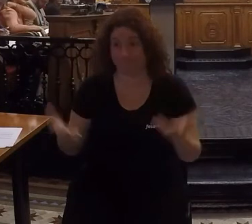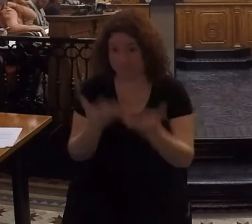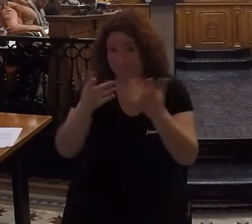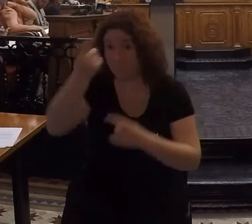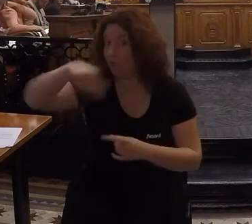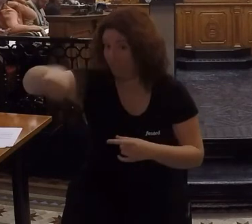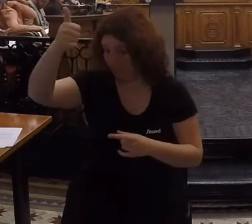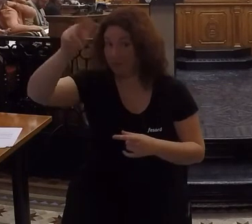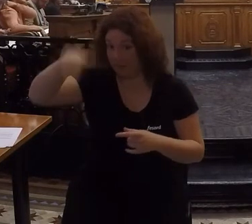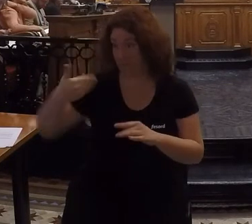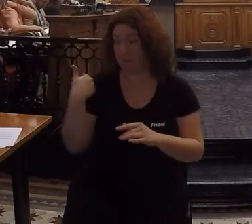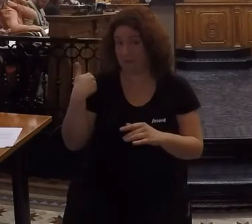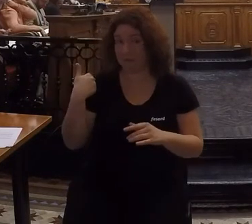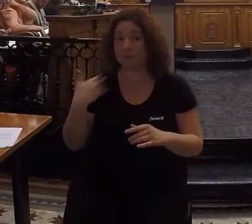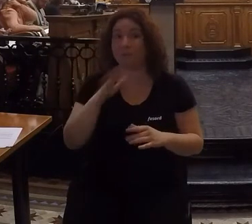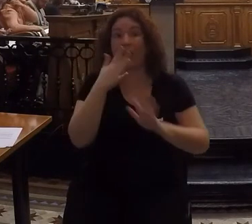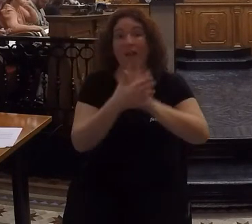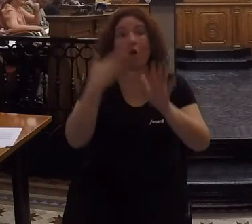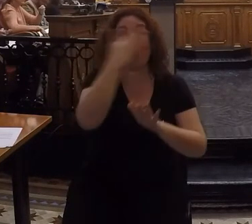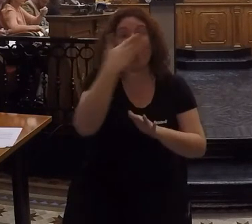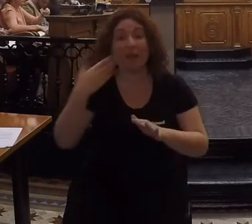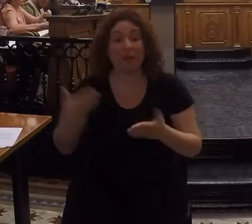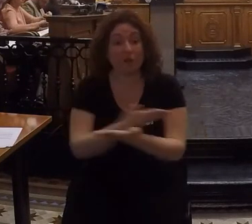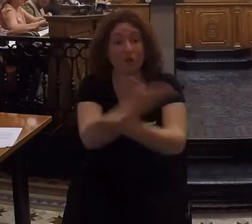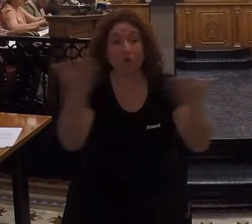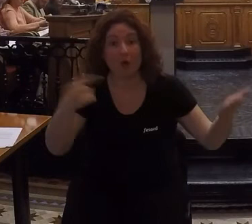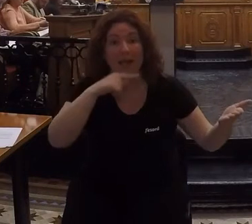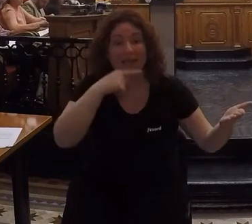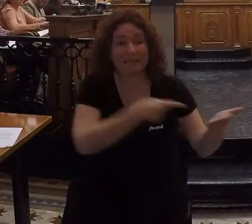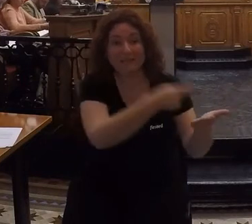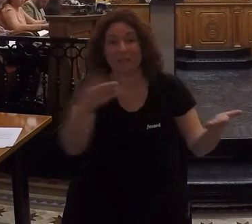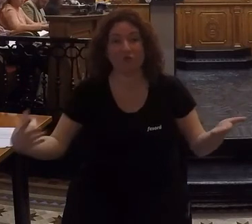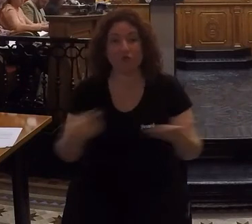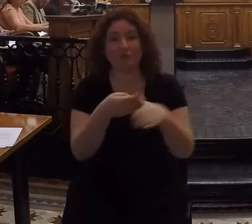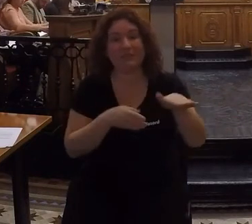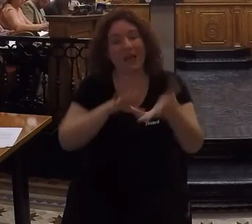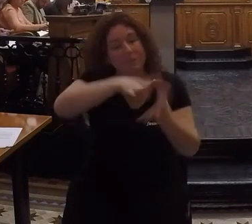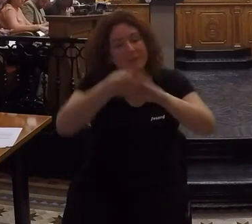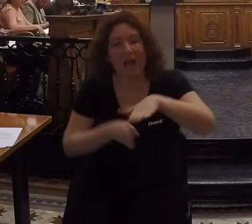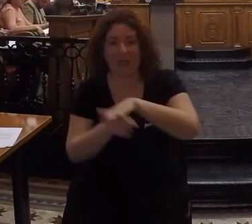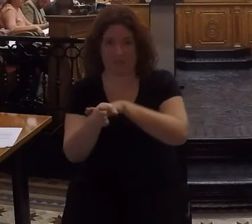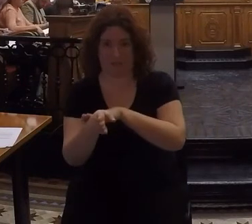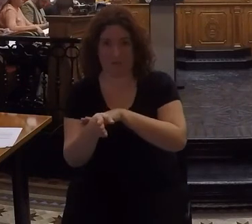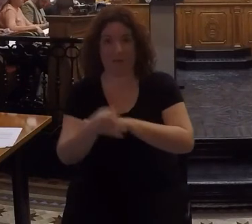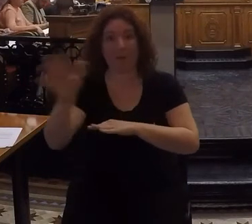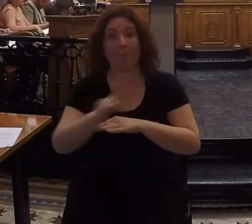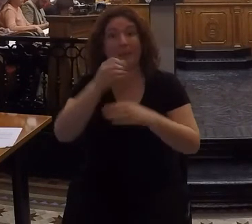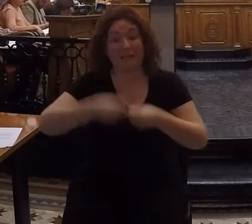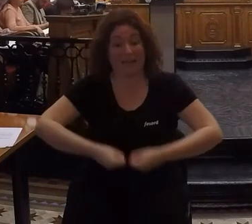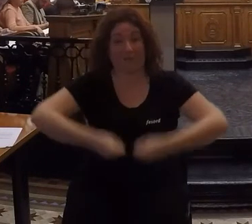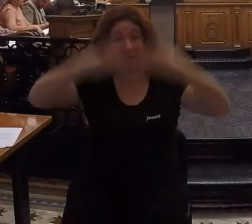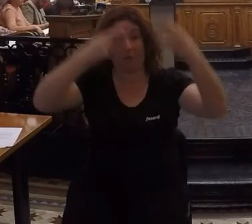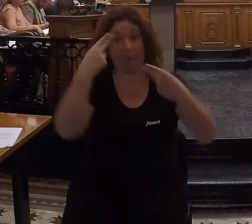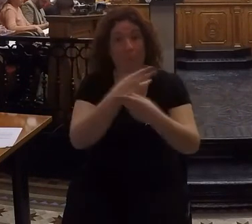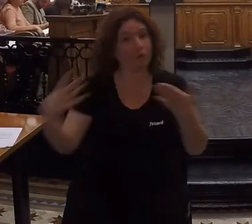favor para que en los colegios de Elche hubieran ascensores. Los edificios públicos tienen que ser